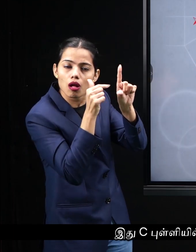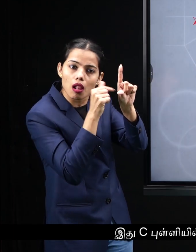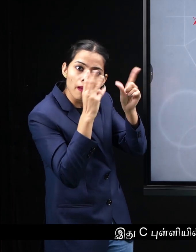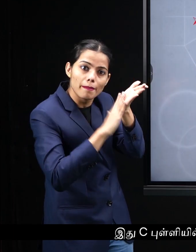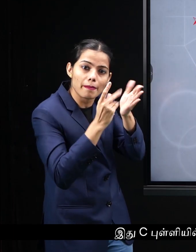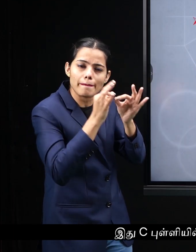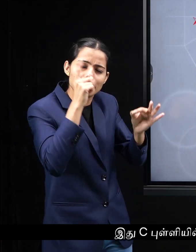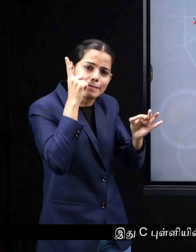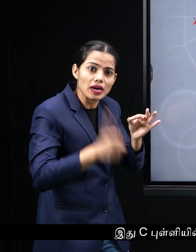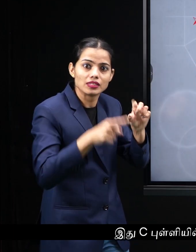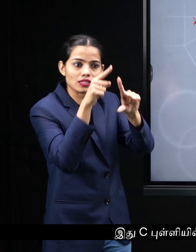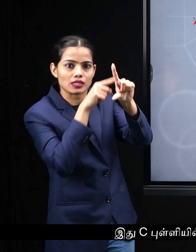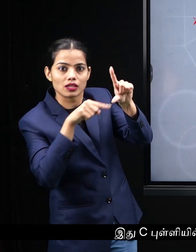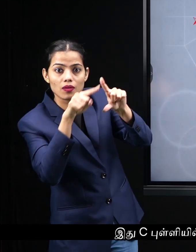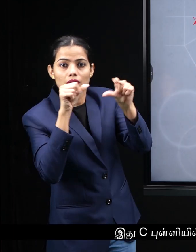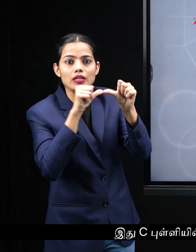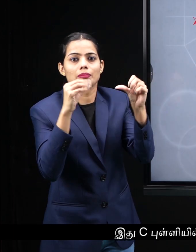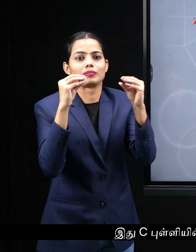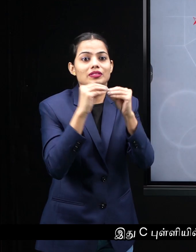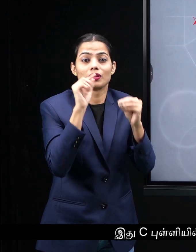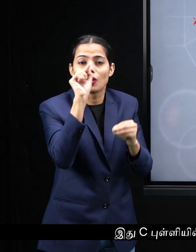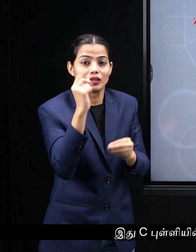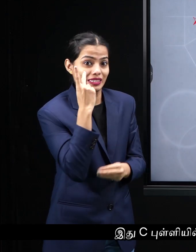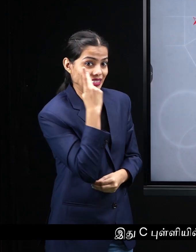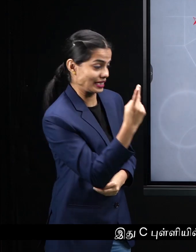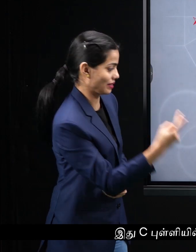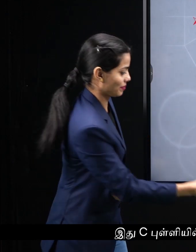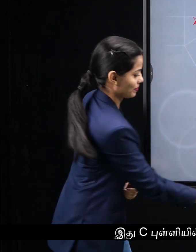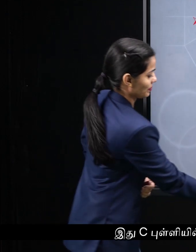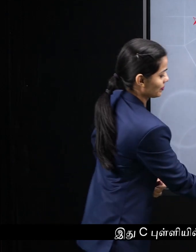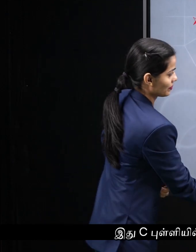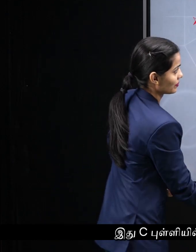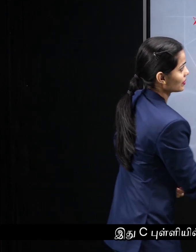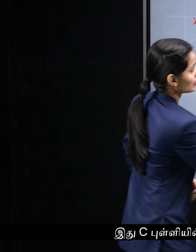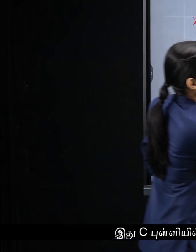AB நாண் மூலம் குறைக்கப்படும் கோணமாகும். கீழே கொடுக்கப்பட்டுள்ள படத்தை பார்க்கவும்.